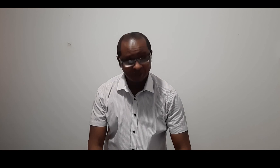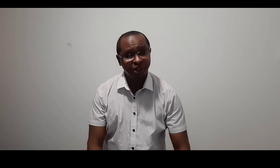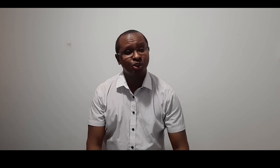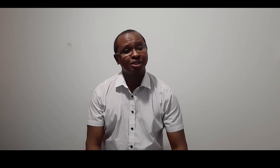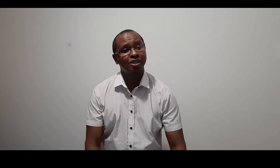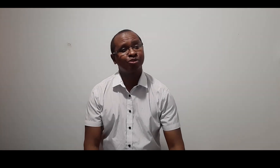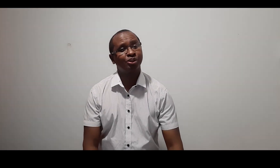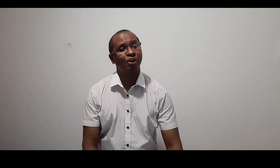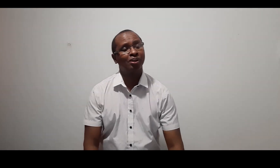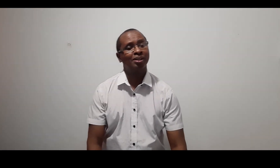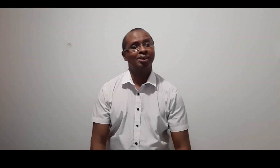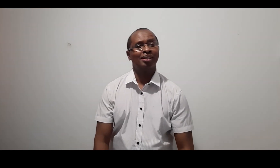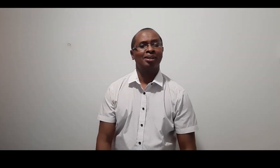mety ho sasatra ny fonao